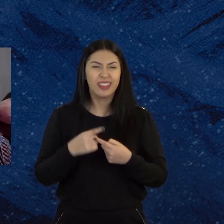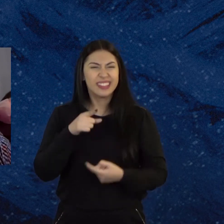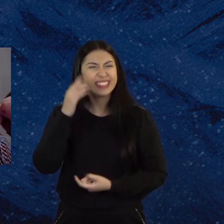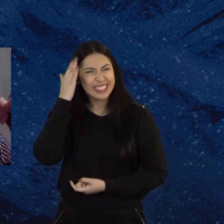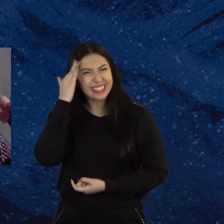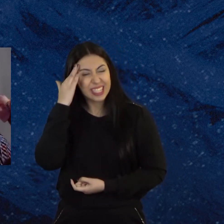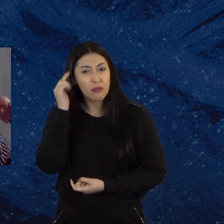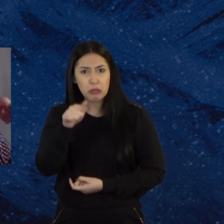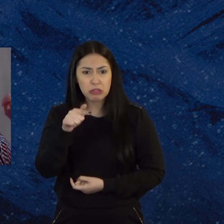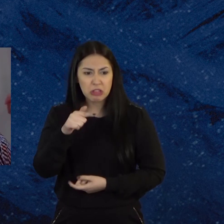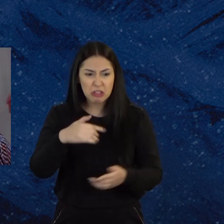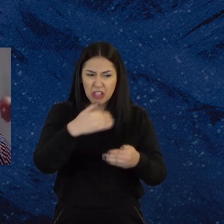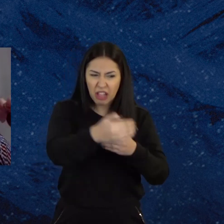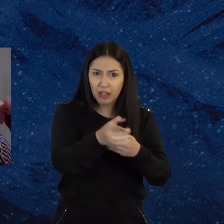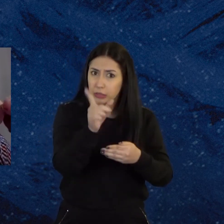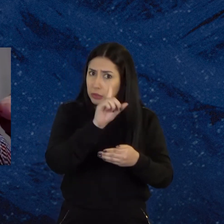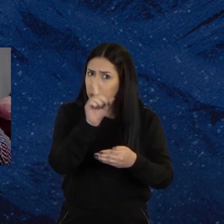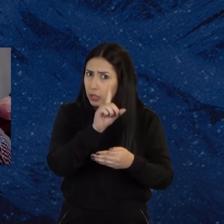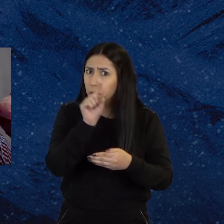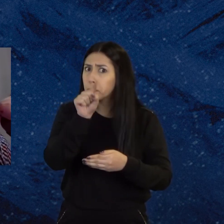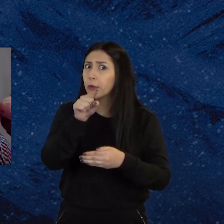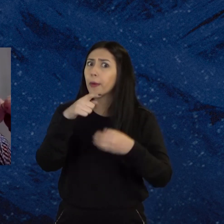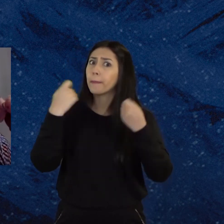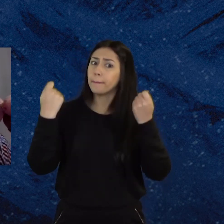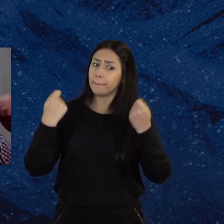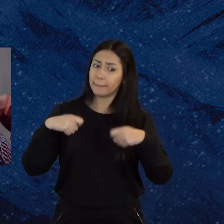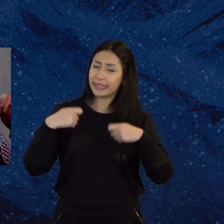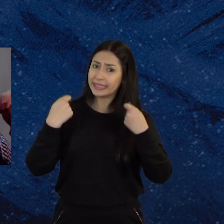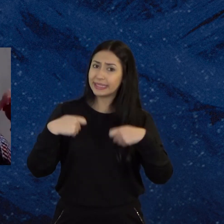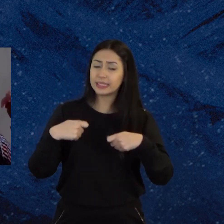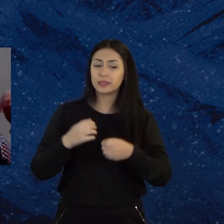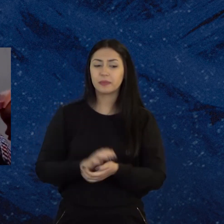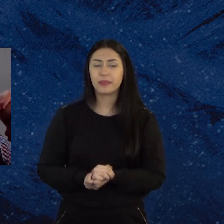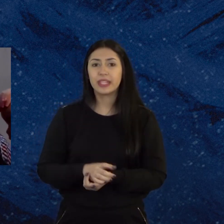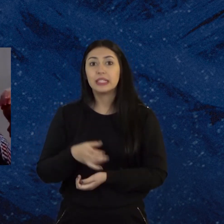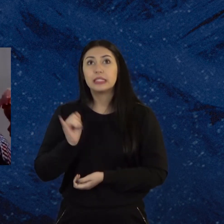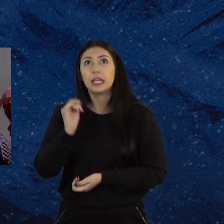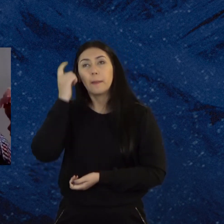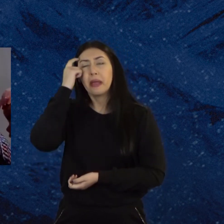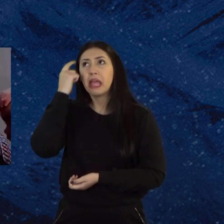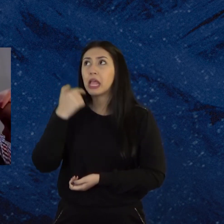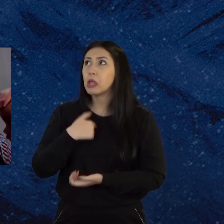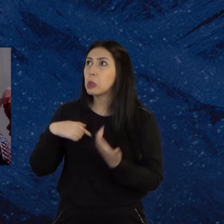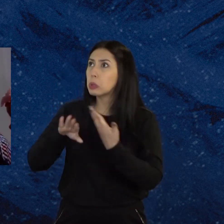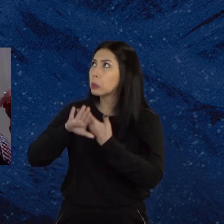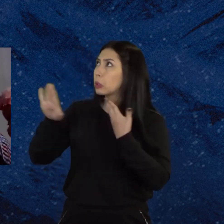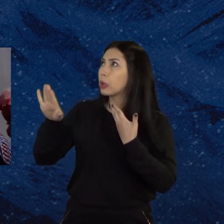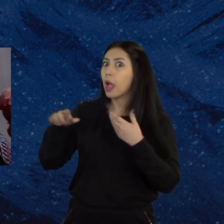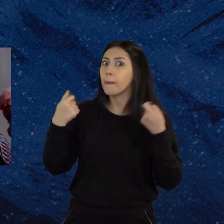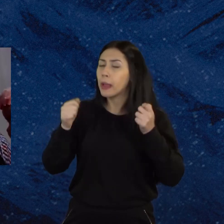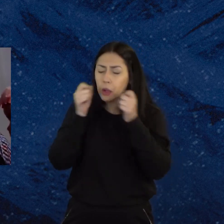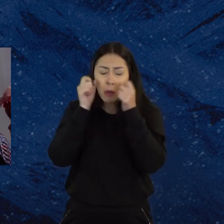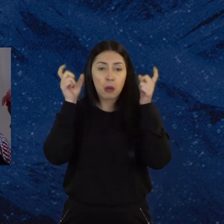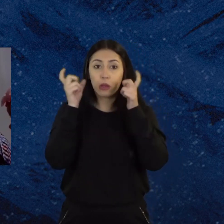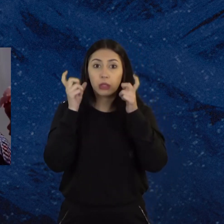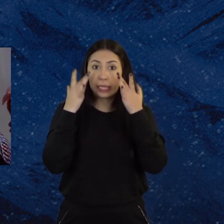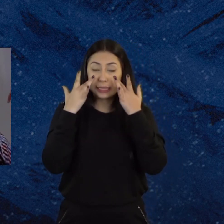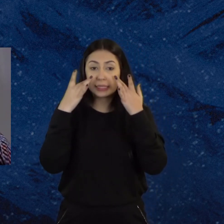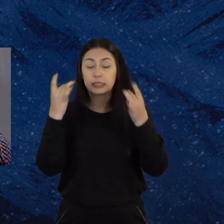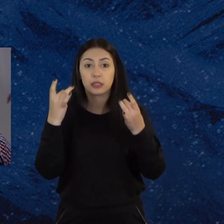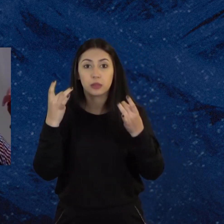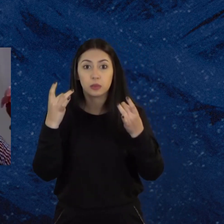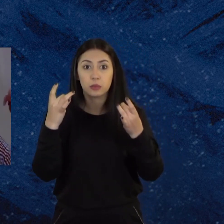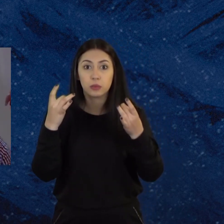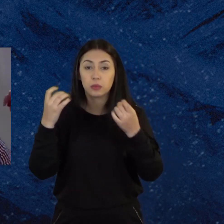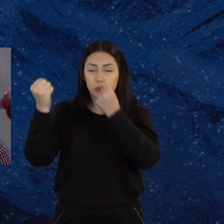você não está de fora. Amém. Que você precisa, se você pensar que está de fora, você precisa acordar, que você precisa